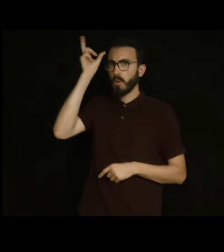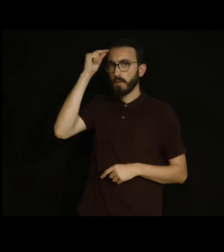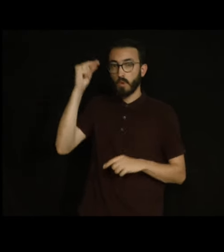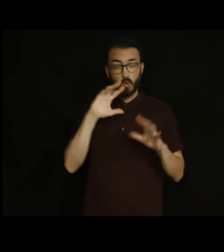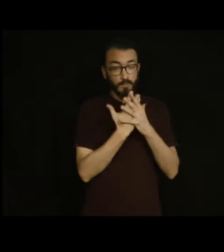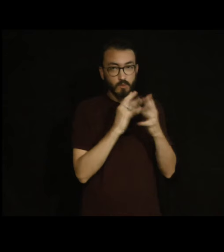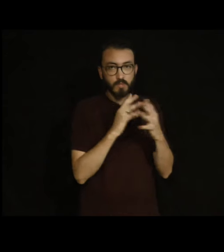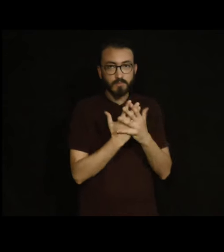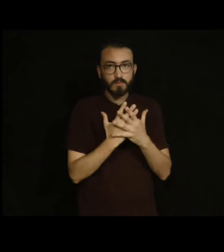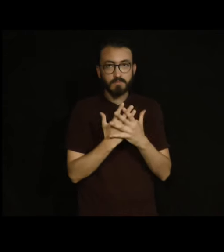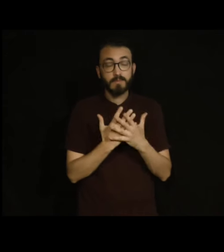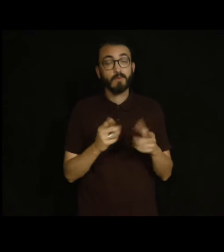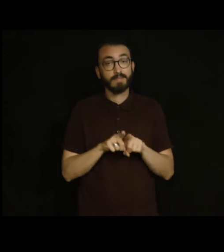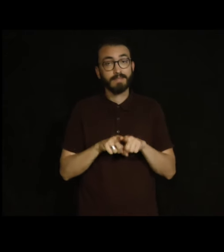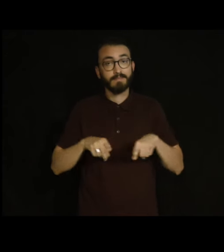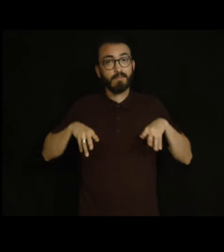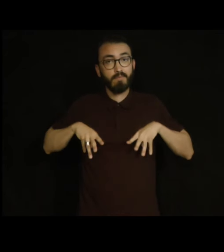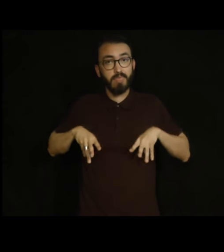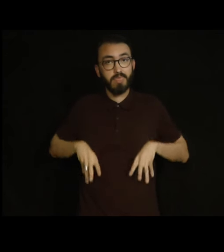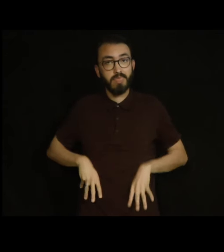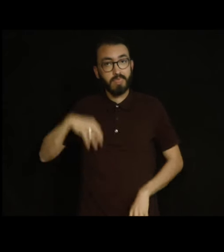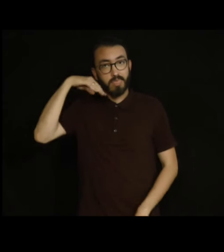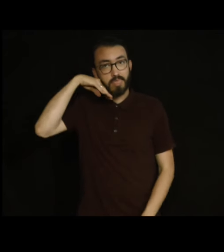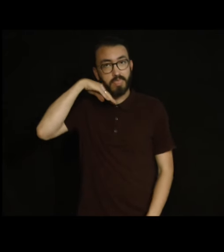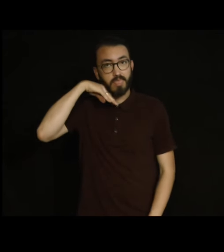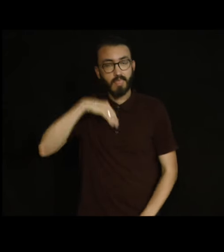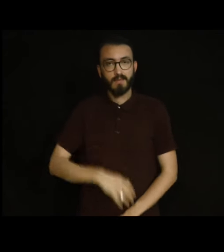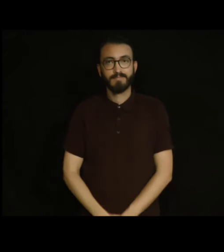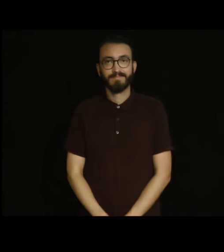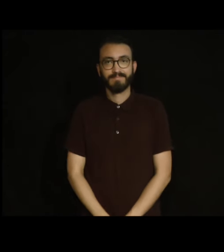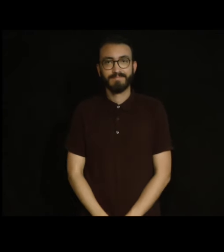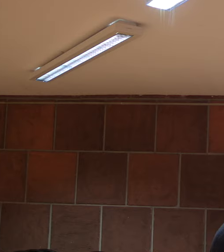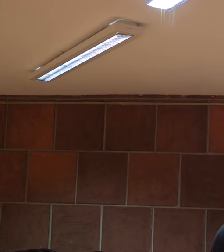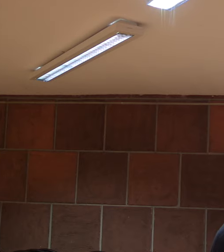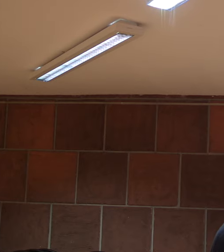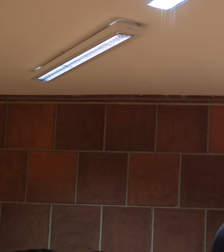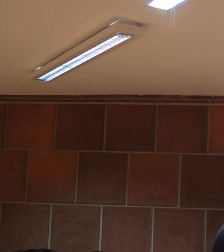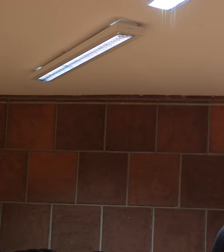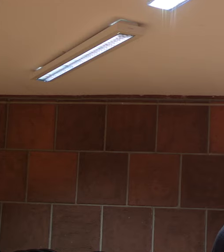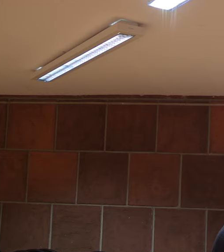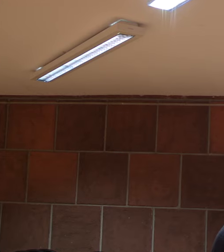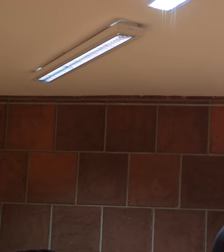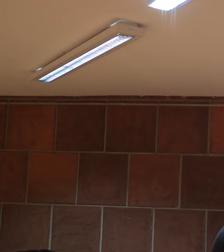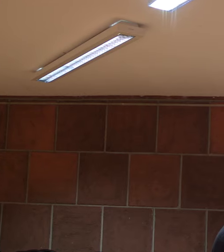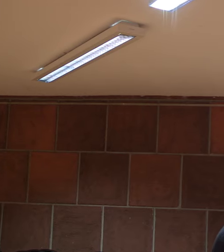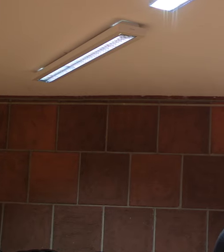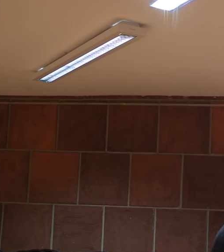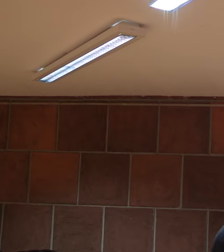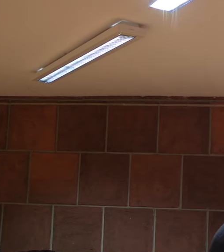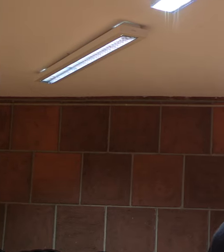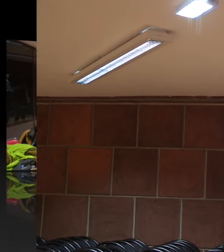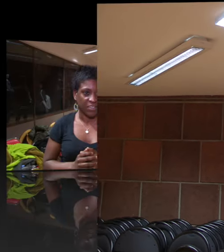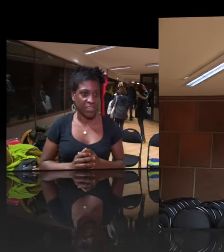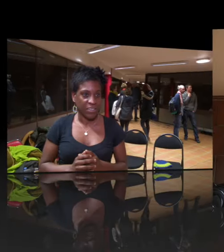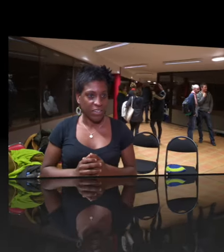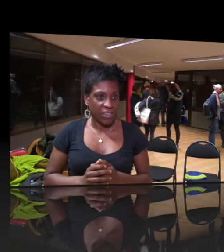de la compréhension, beaucoup de compréhension, plein de surprises et puis beaucoup de